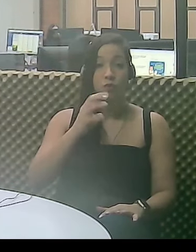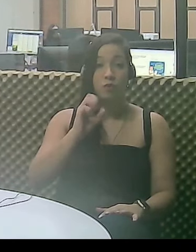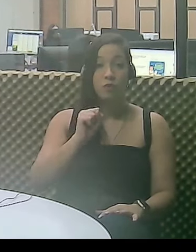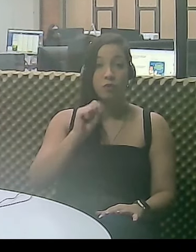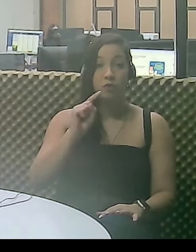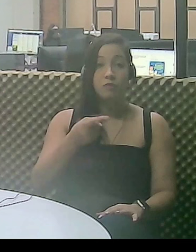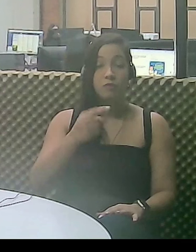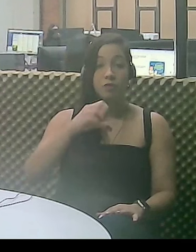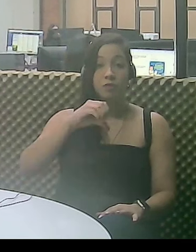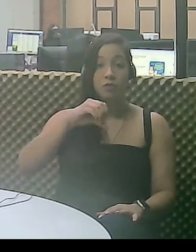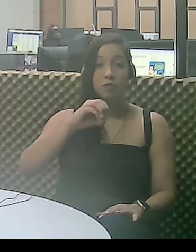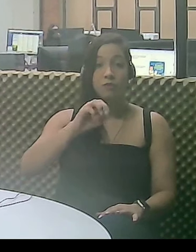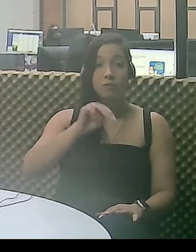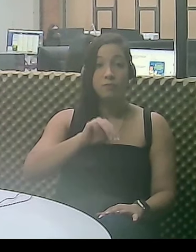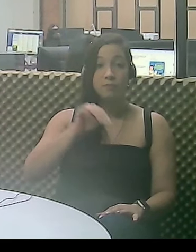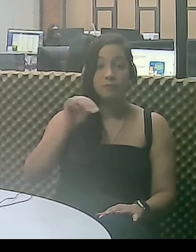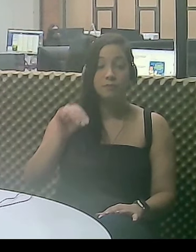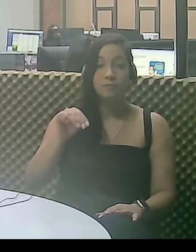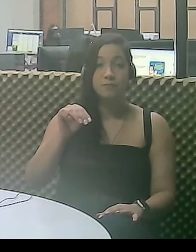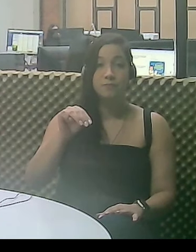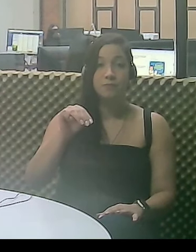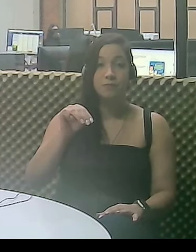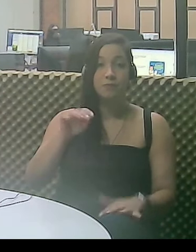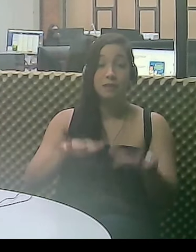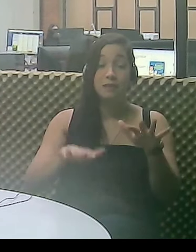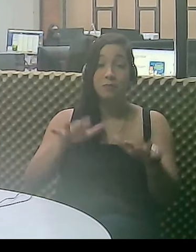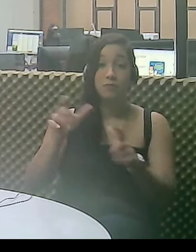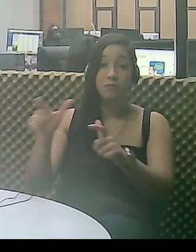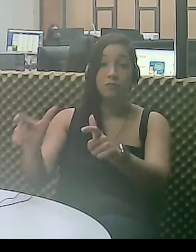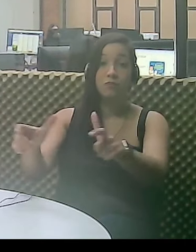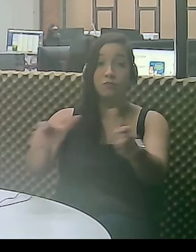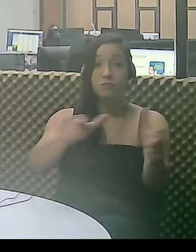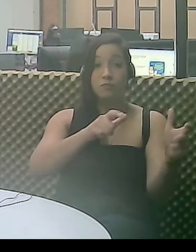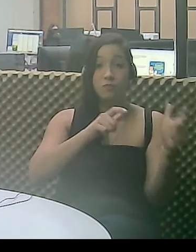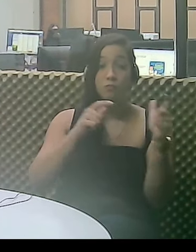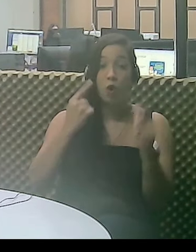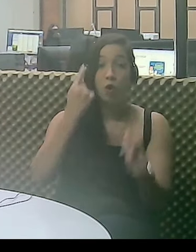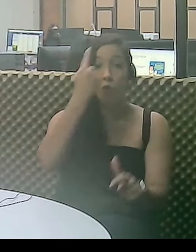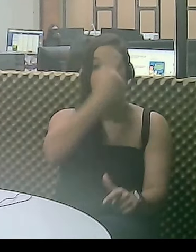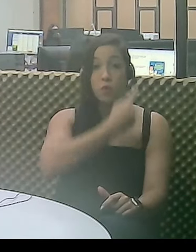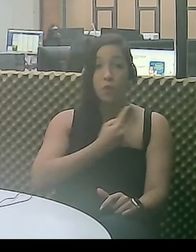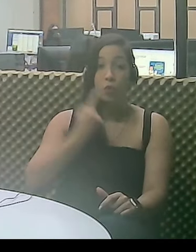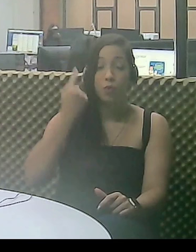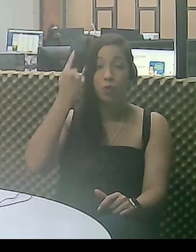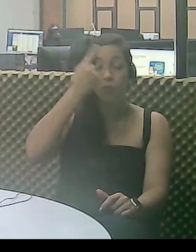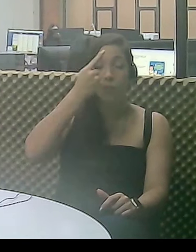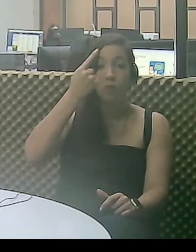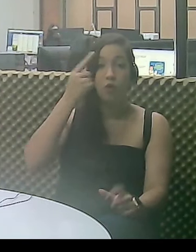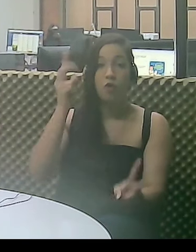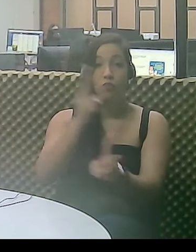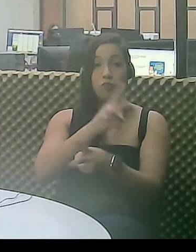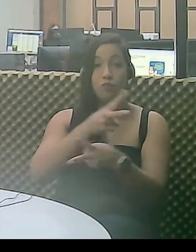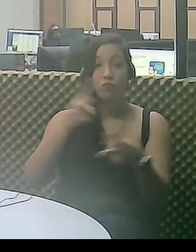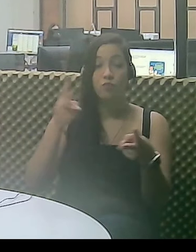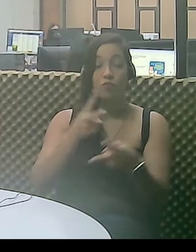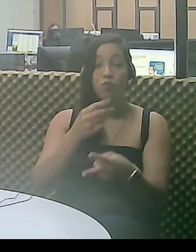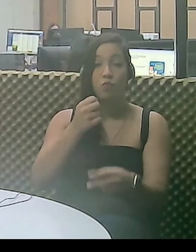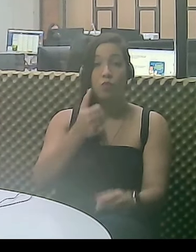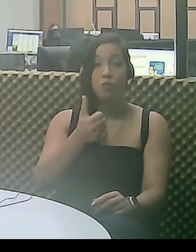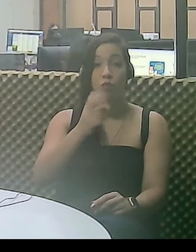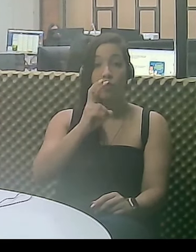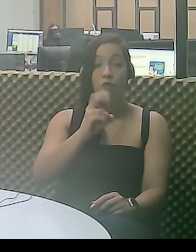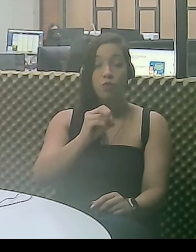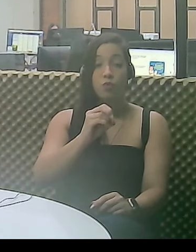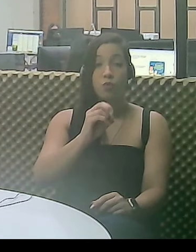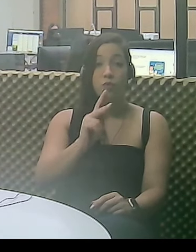48,90 milímetros, a depender da região, em uma hora. Os ventos chegaram a quase